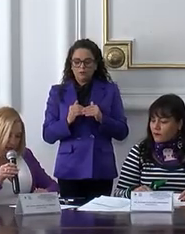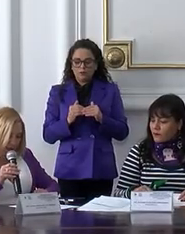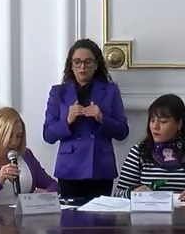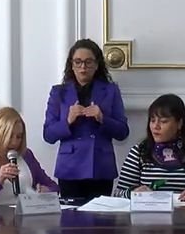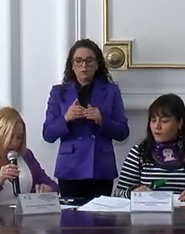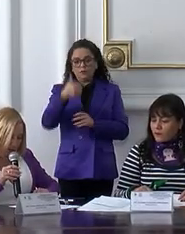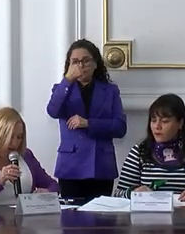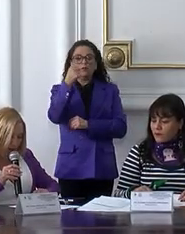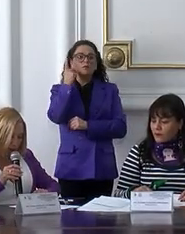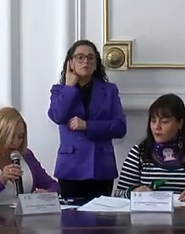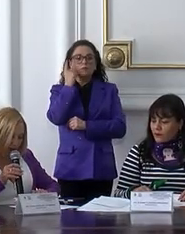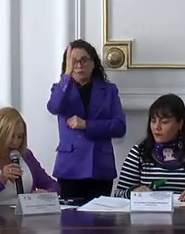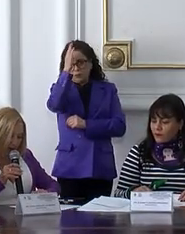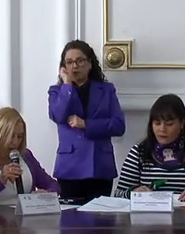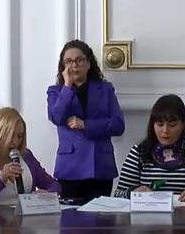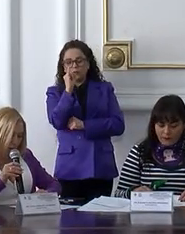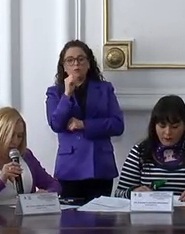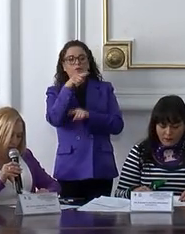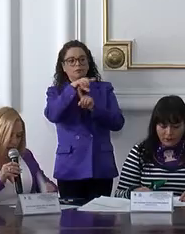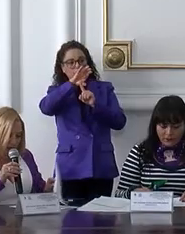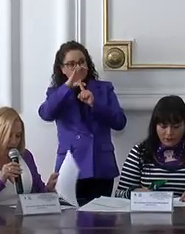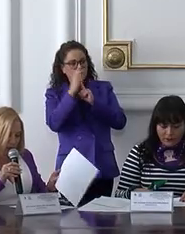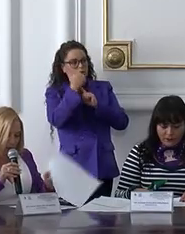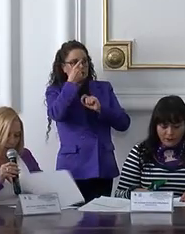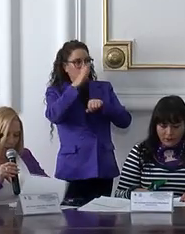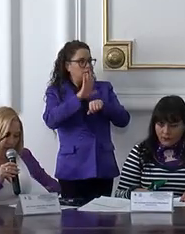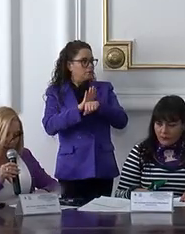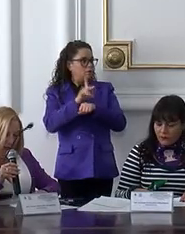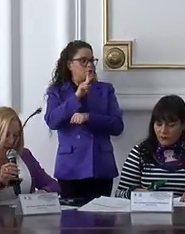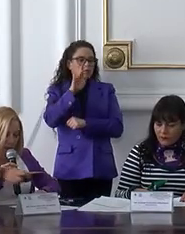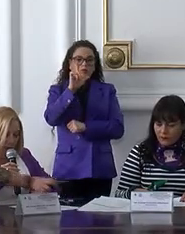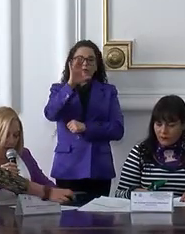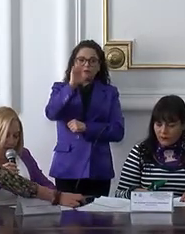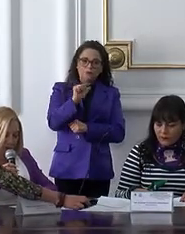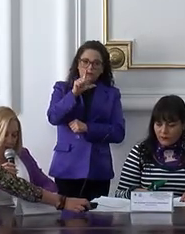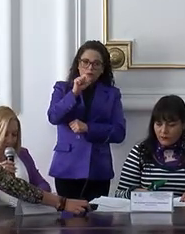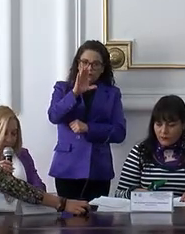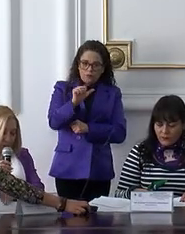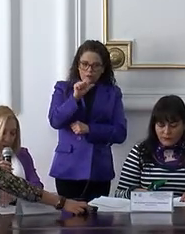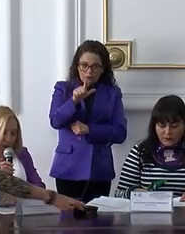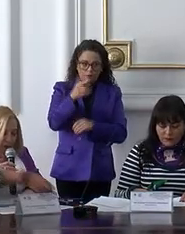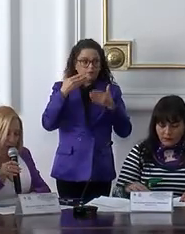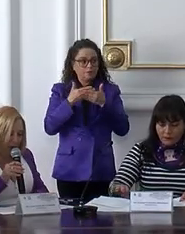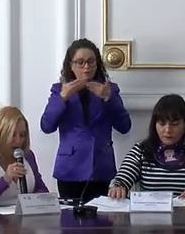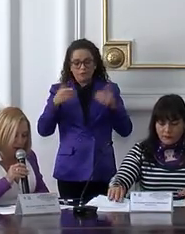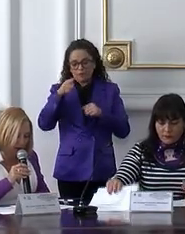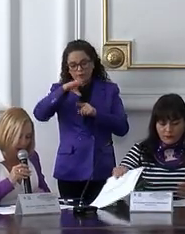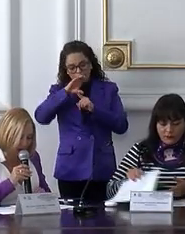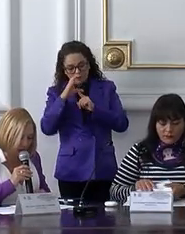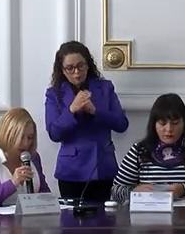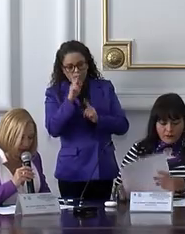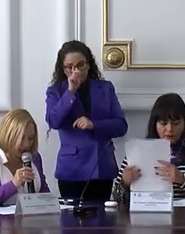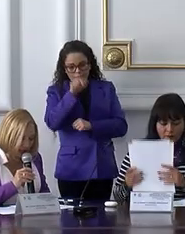Son 6 diputados a favor por la Comisión de Administración Pública Local. Por la Comisión